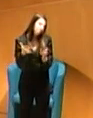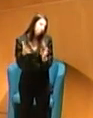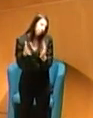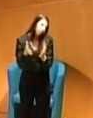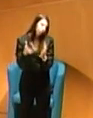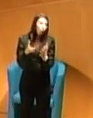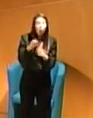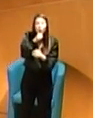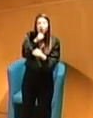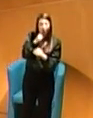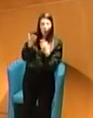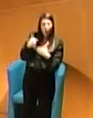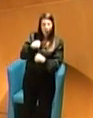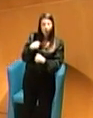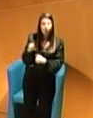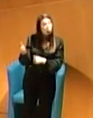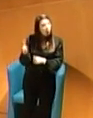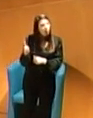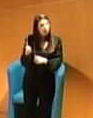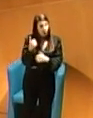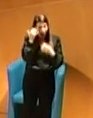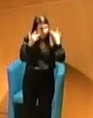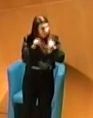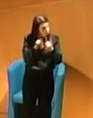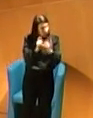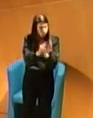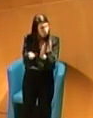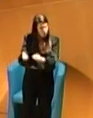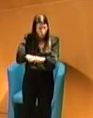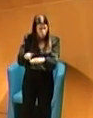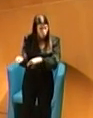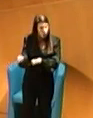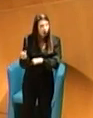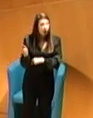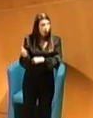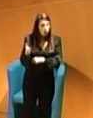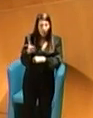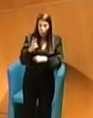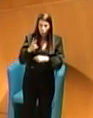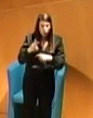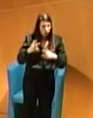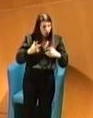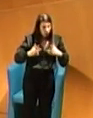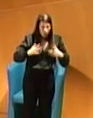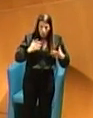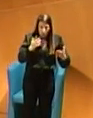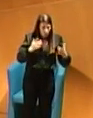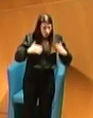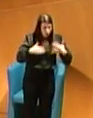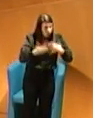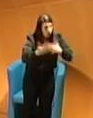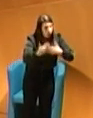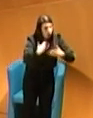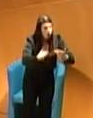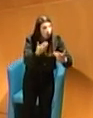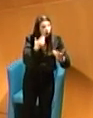il est plus âgé que moi. Il est aussi inquiet de sa propre mort. Donc, lui, il court. Il dit, si je cours, je ne mourrai